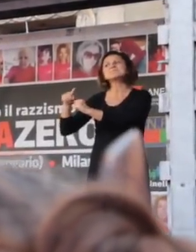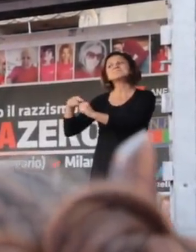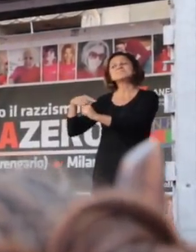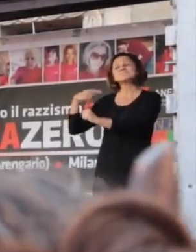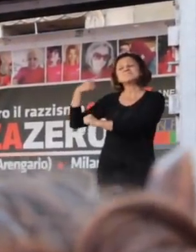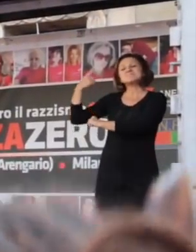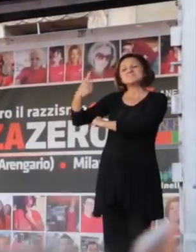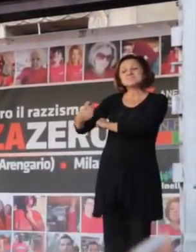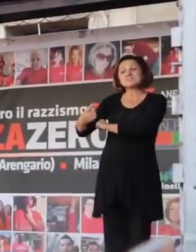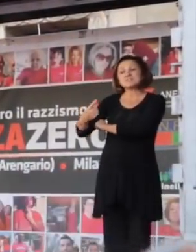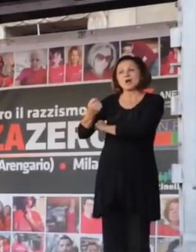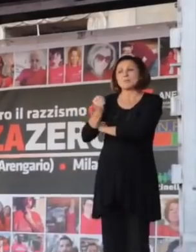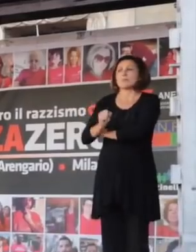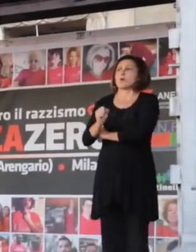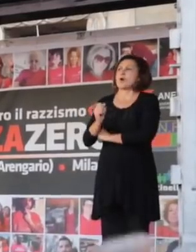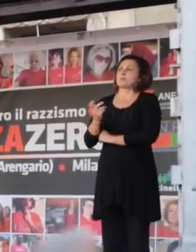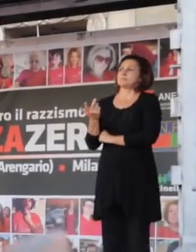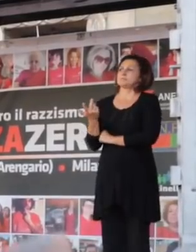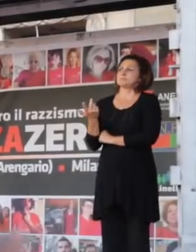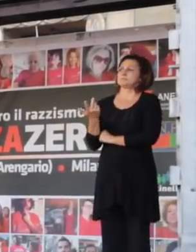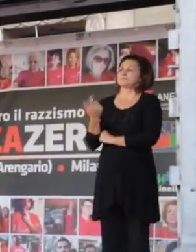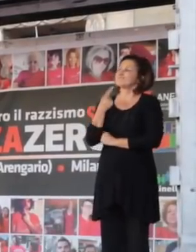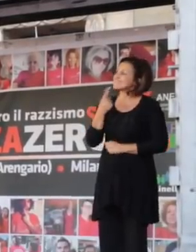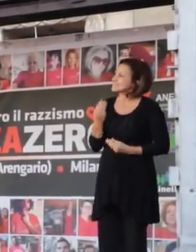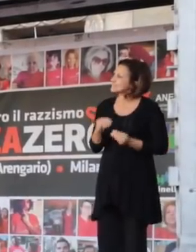il, come dire,